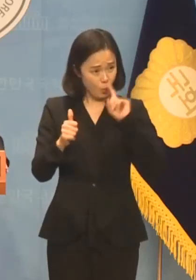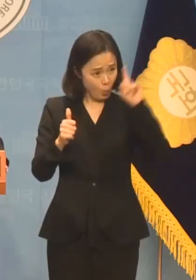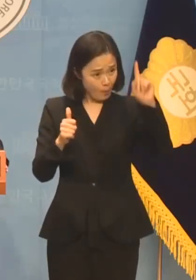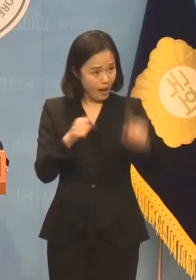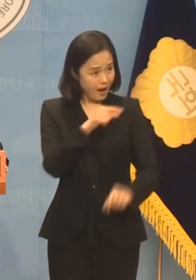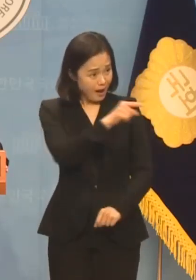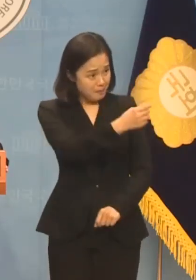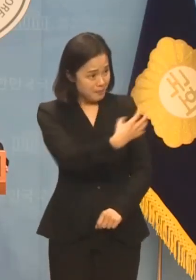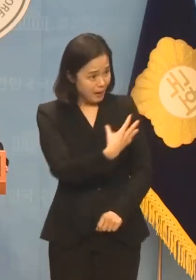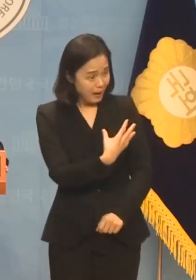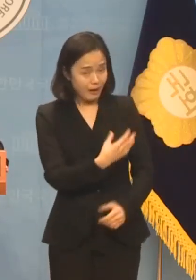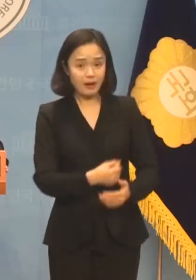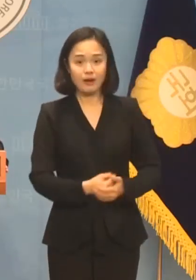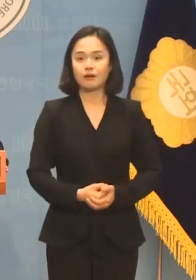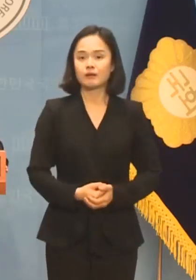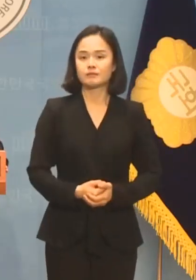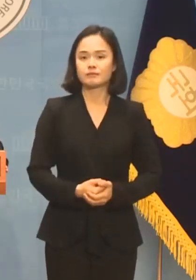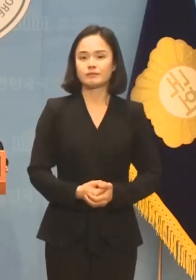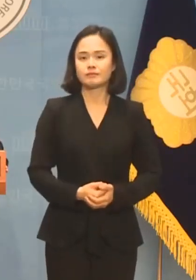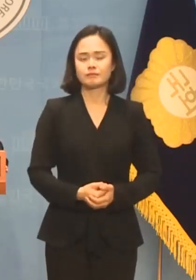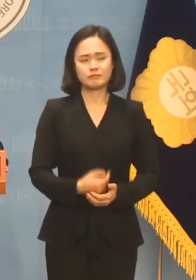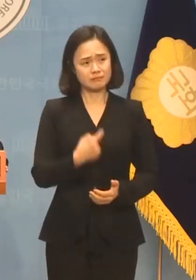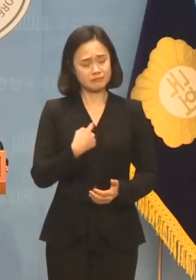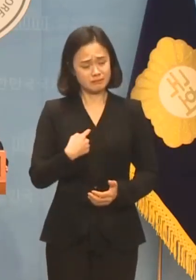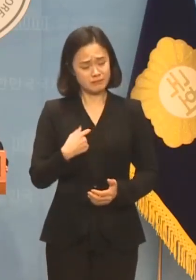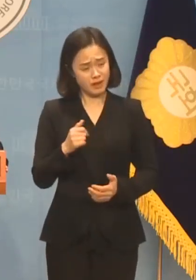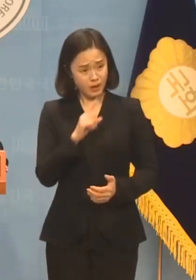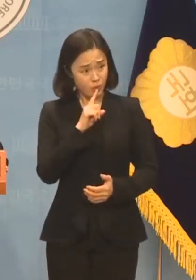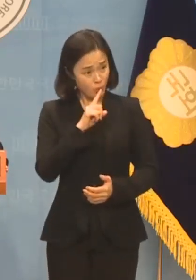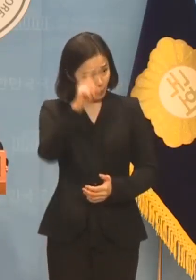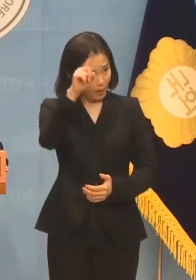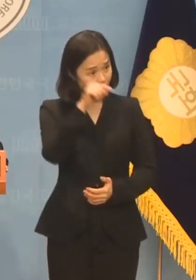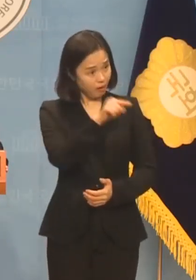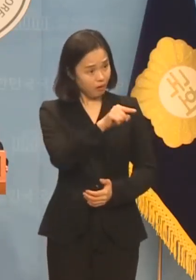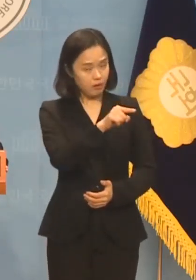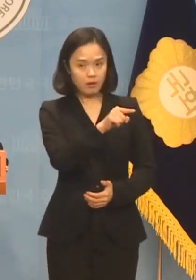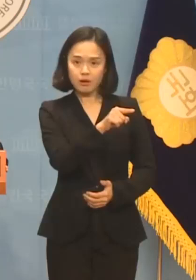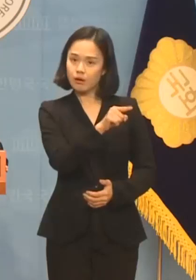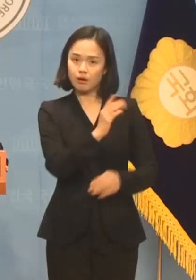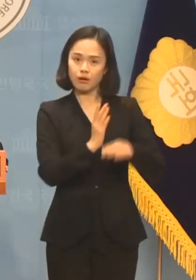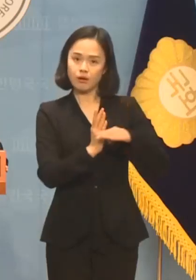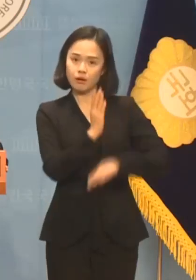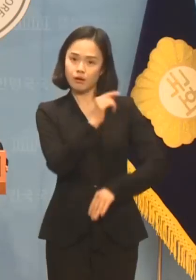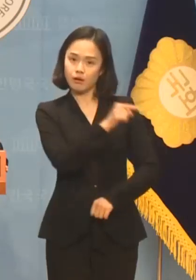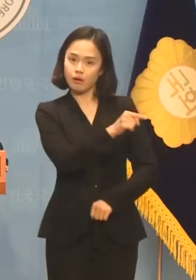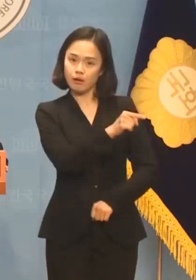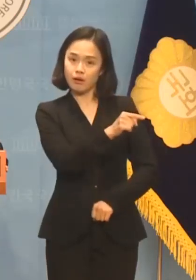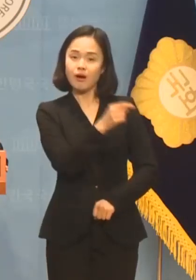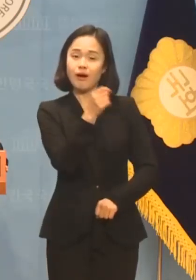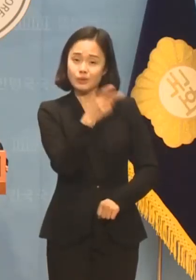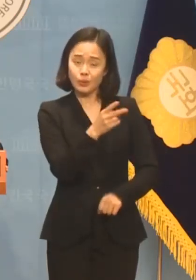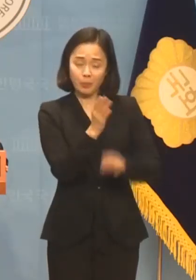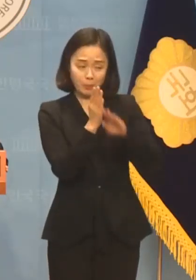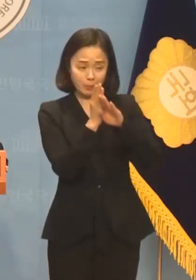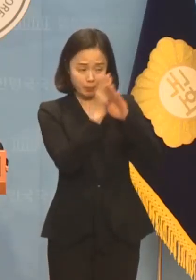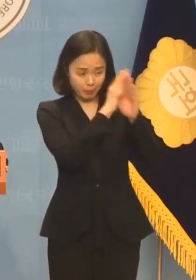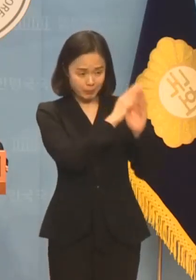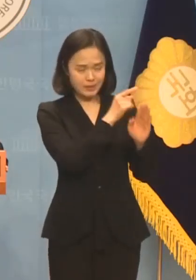실무자까지 고발하겠다는 것은 선을 넘는 것이지만 많이 당황하고 있다는 뜻으로